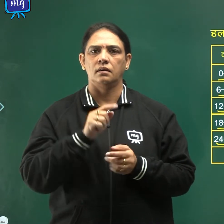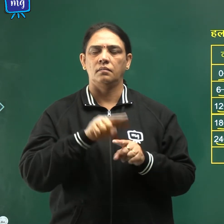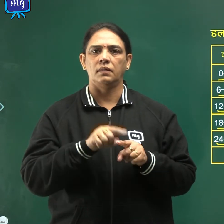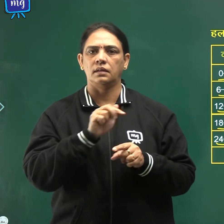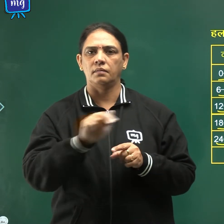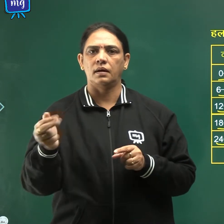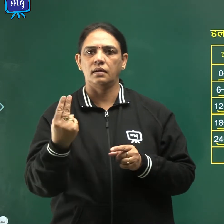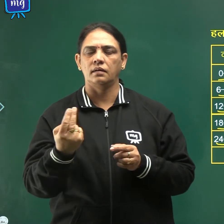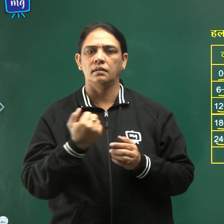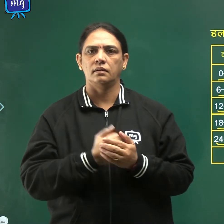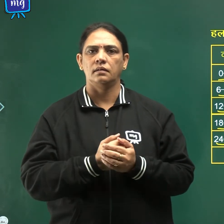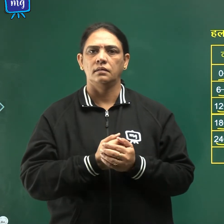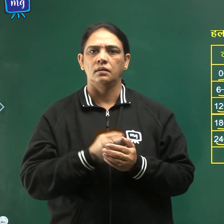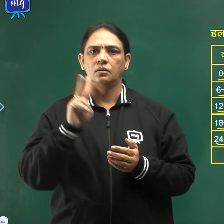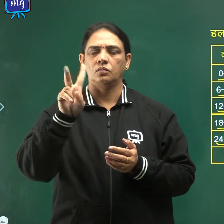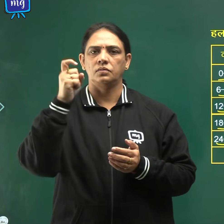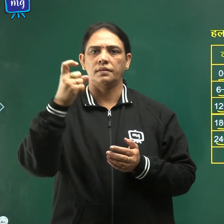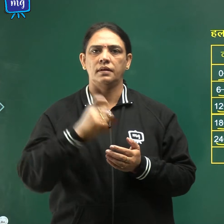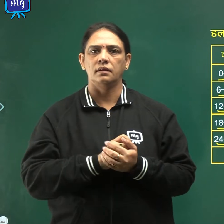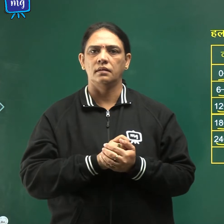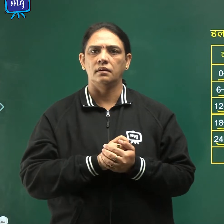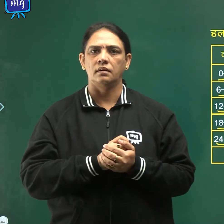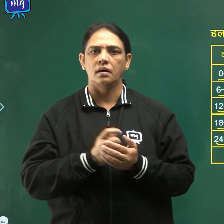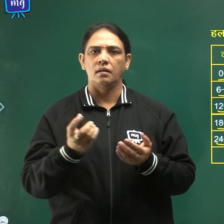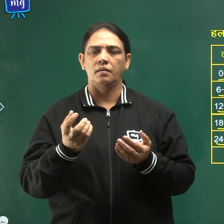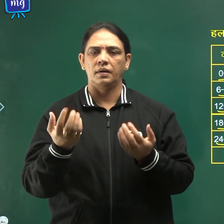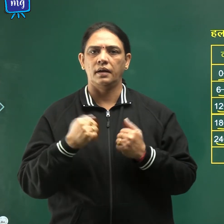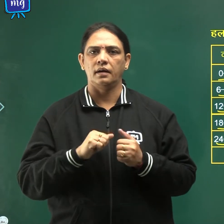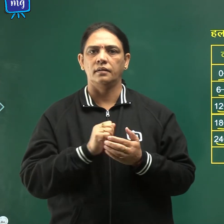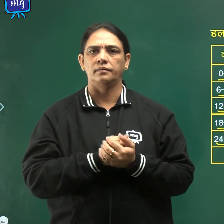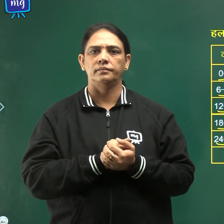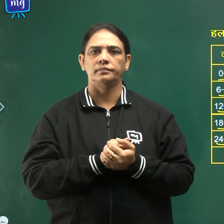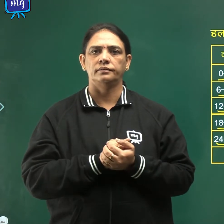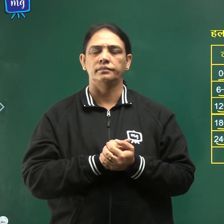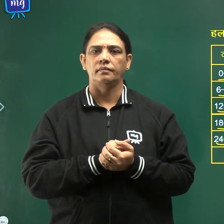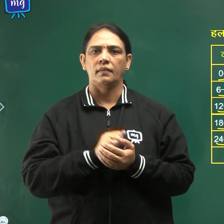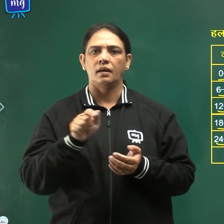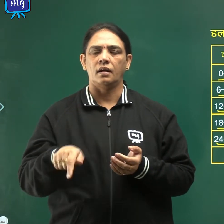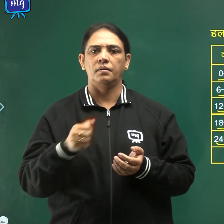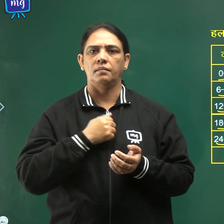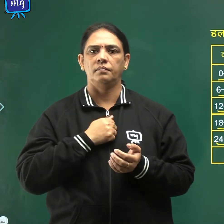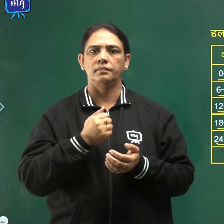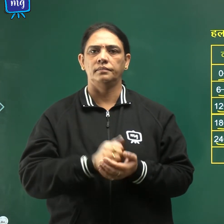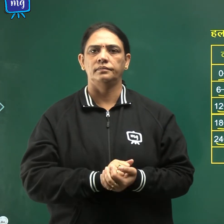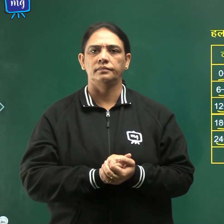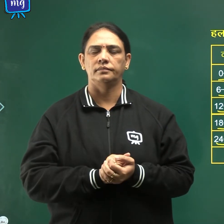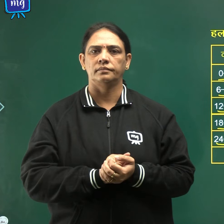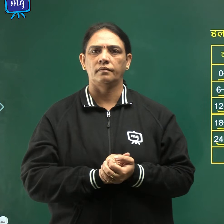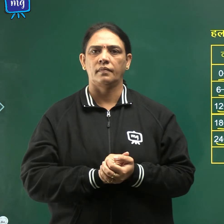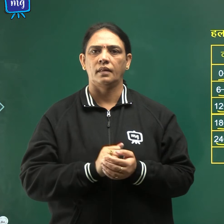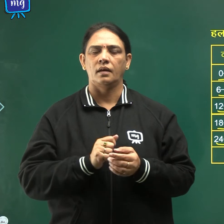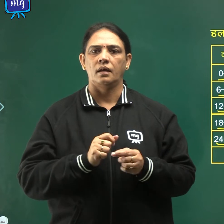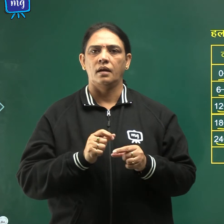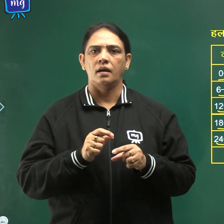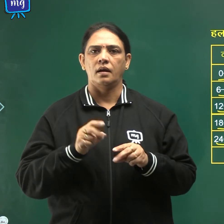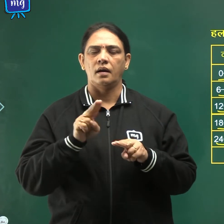मध्यमान 27 प्राप्त होगा। अब हम f गुणा